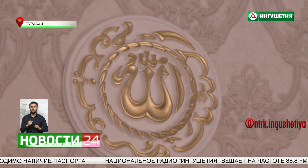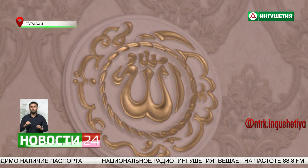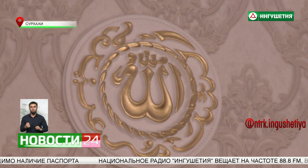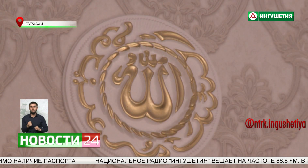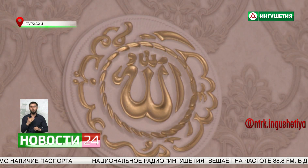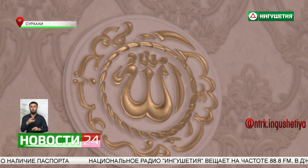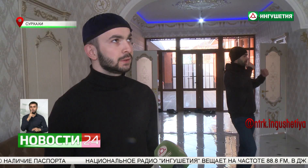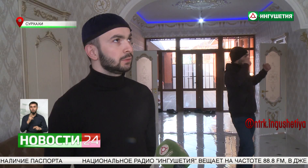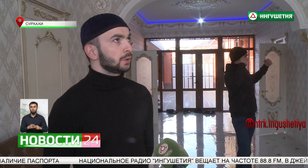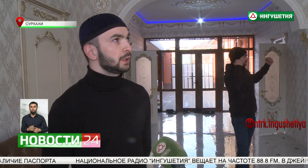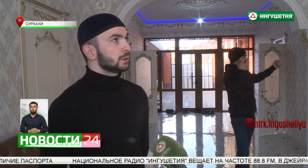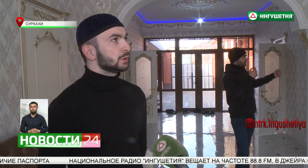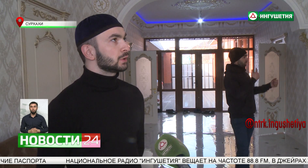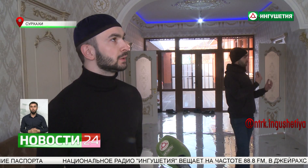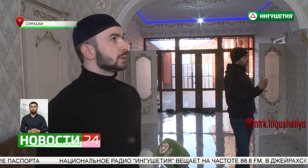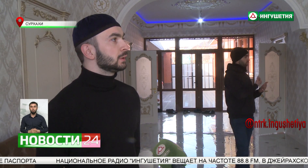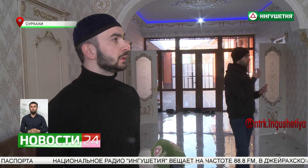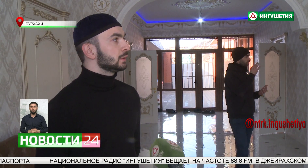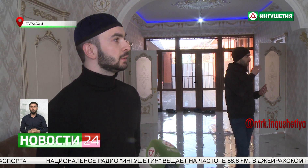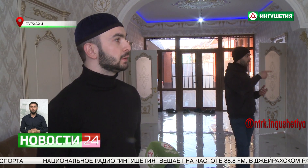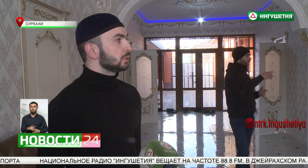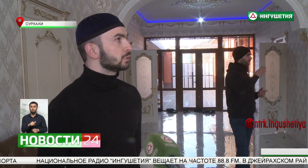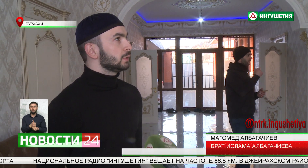друзья и его брат. Основная хитрость, то есть хотим